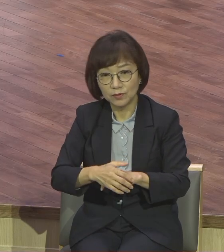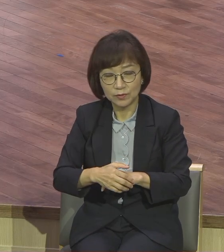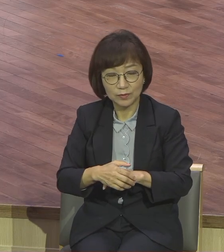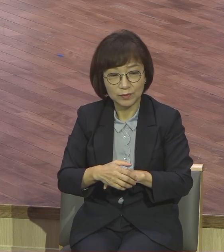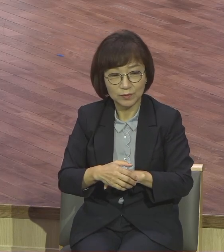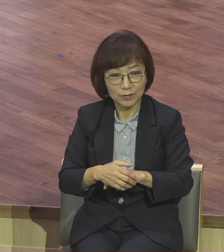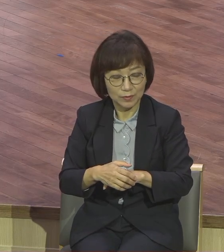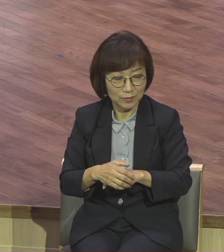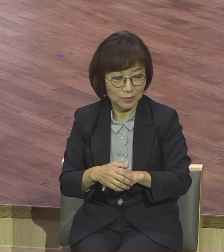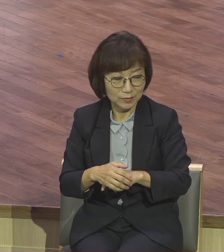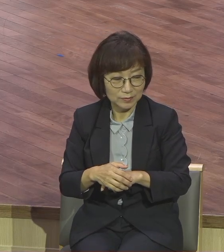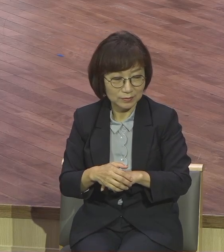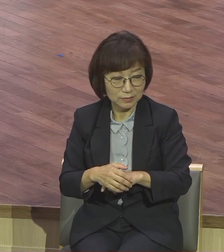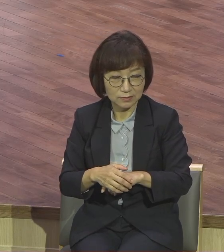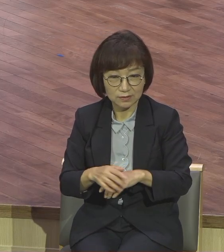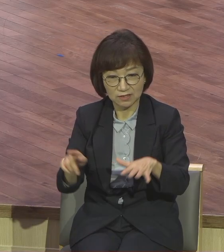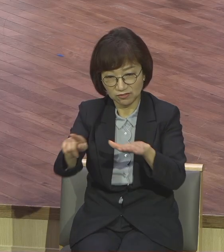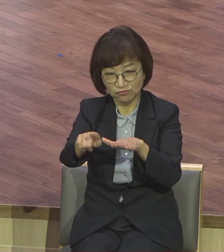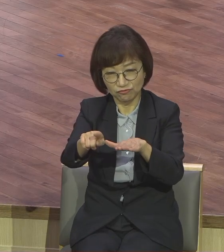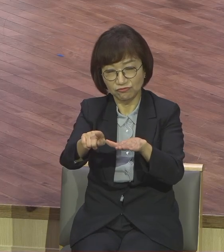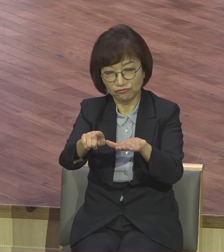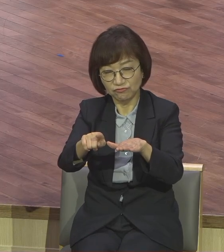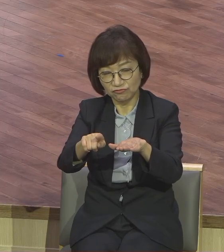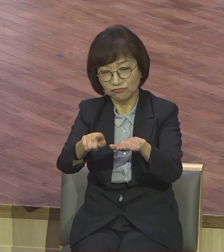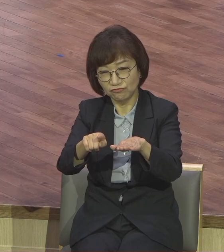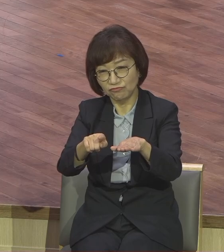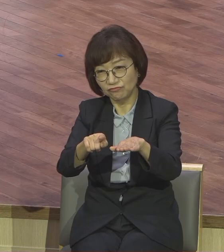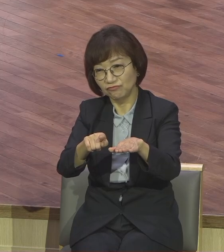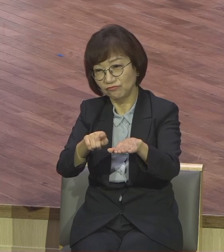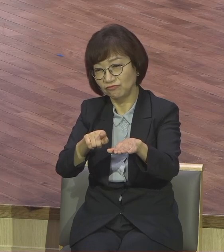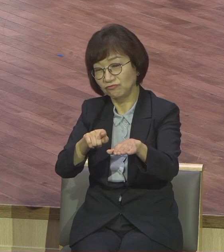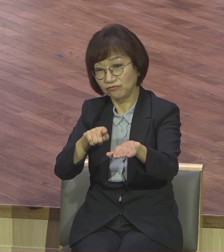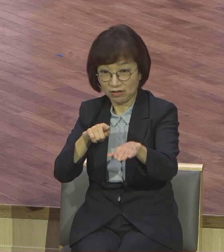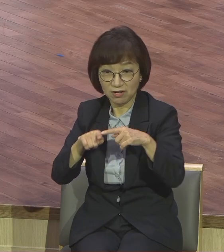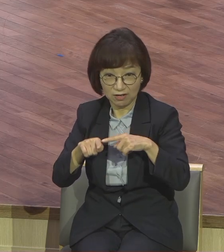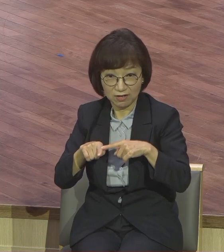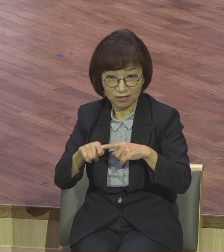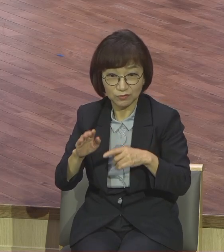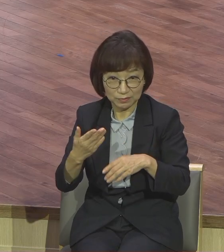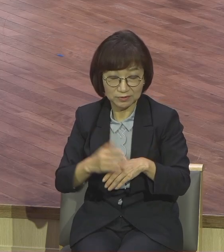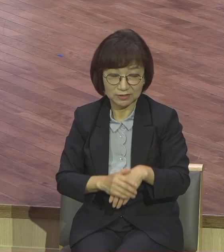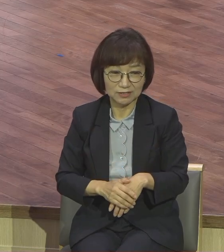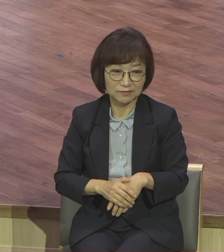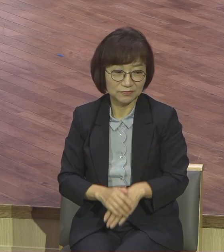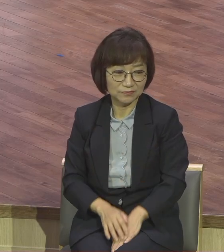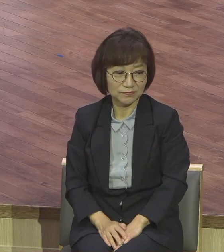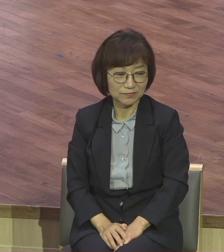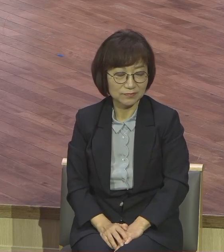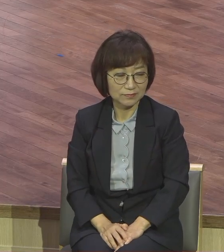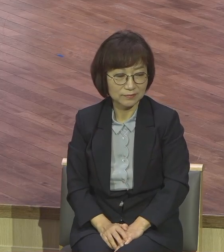못한다. 살아남지를 못해요. 이렇게 뭐 이노베이션,